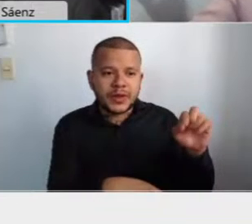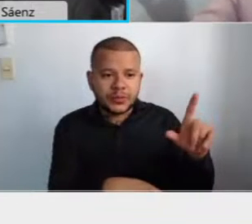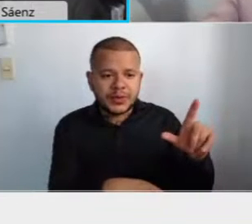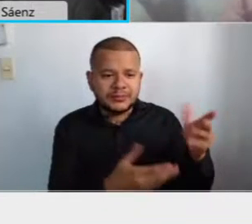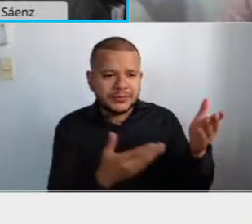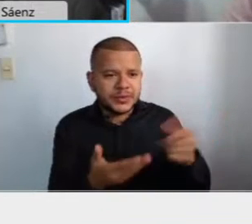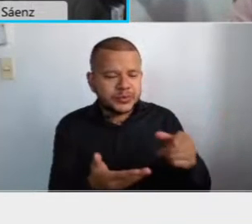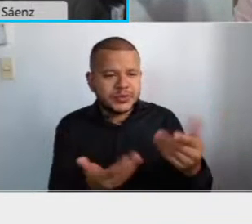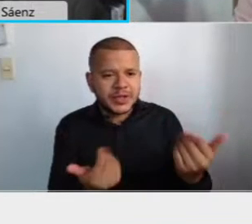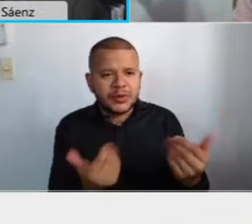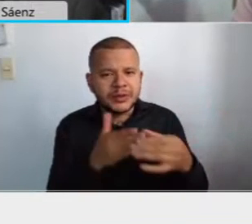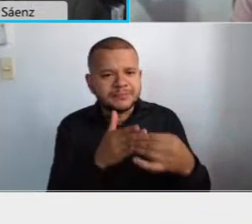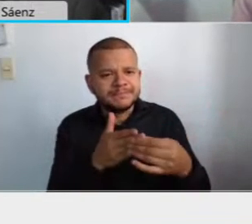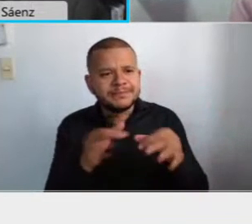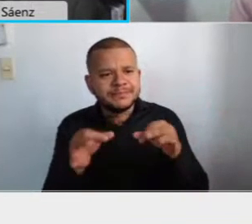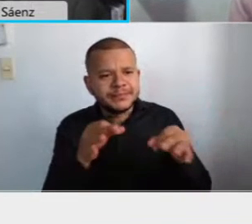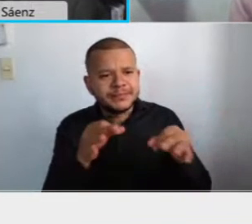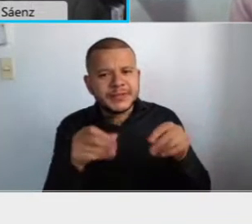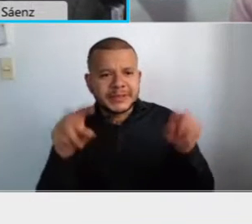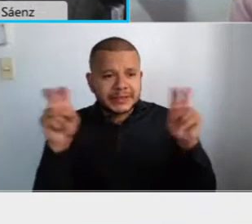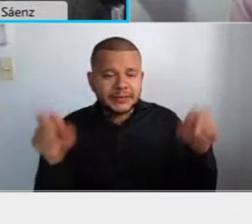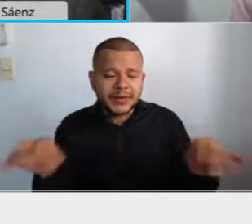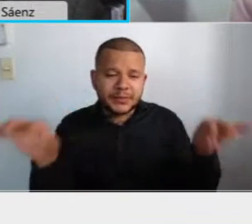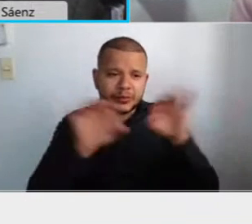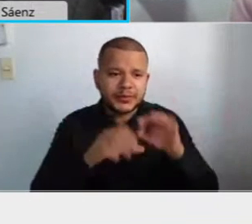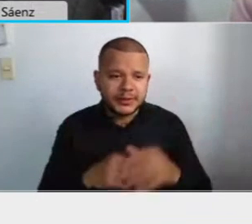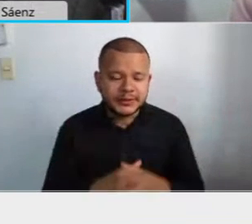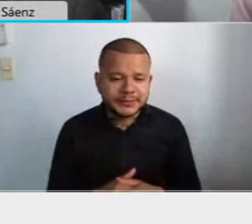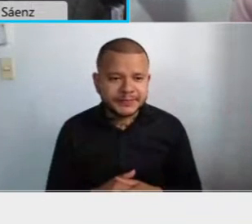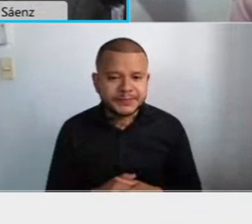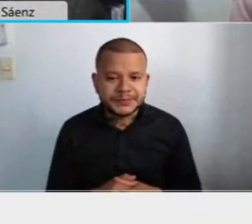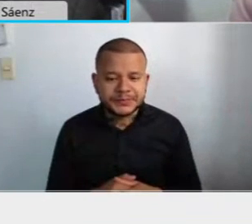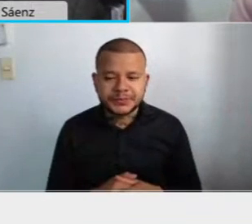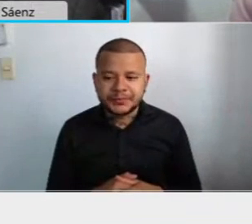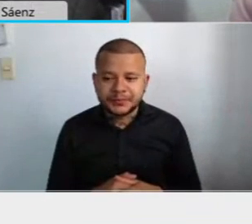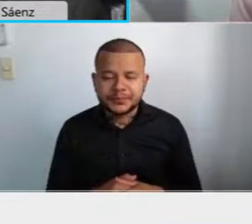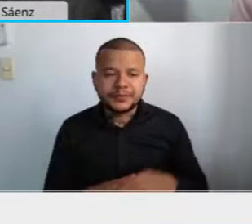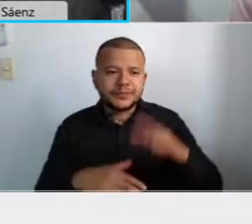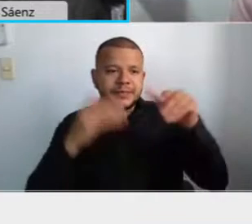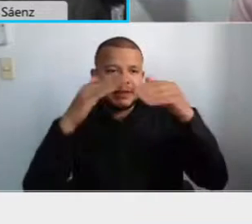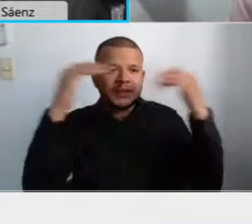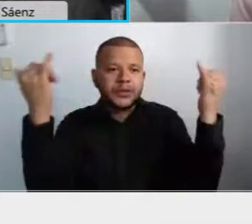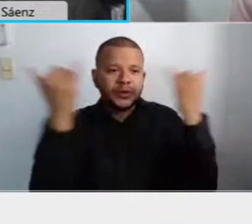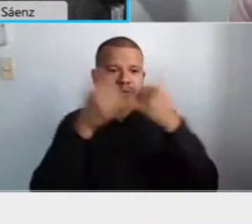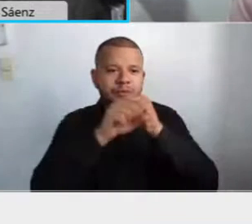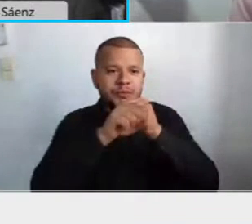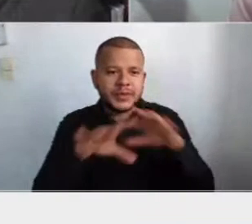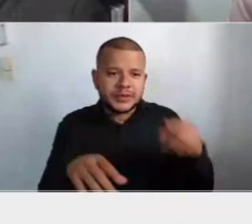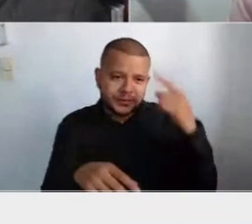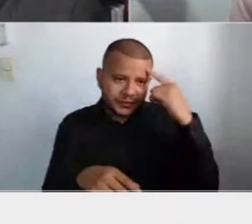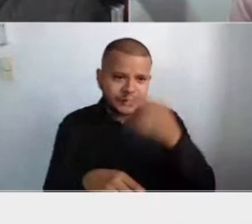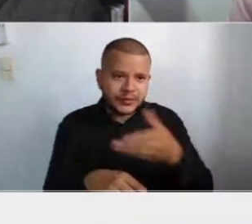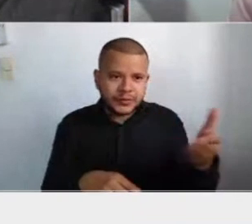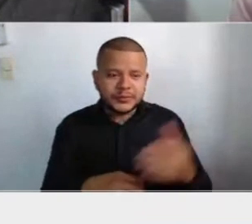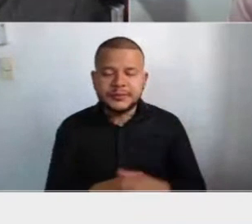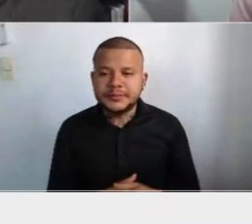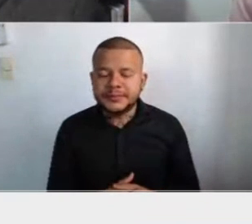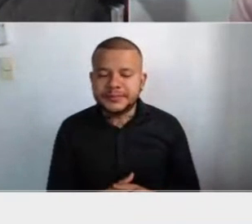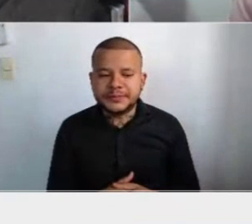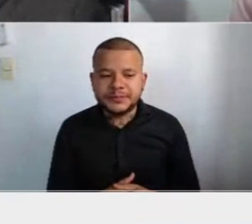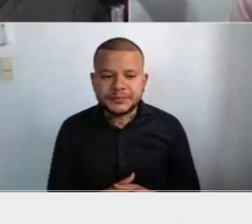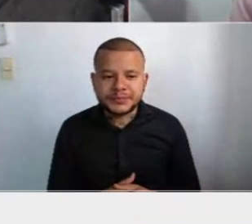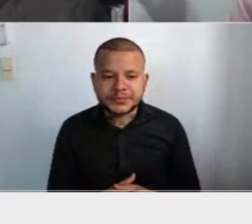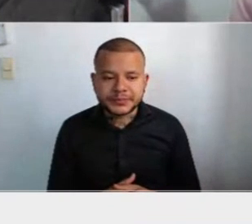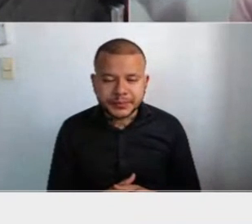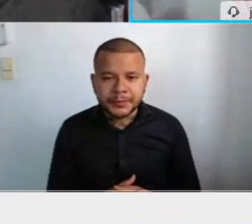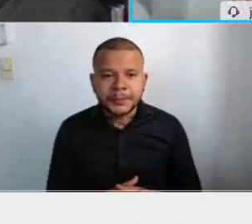una inducción a esta temática tan importante que vamos a abordar el día de hoy. Cielos Azules para usted. Muchas gracias, Ricardo. Usted, como